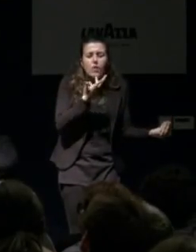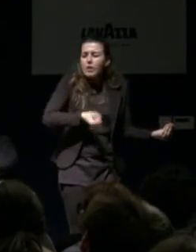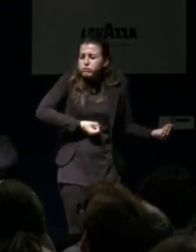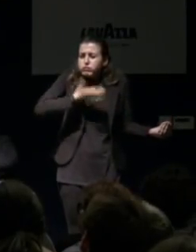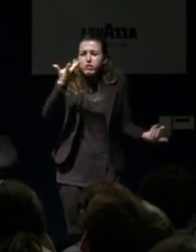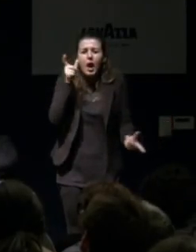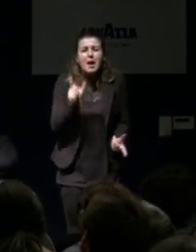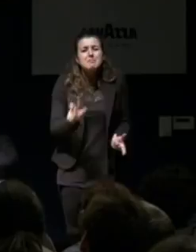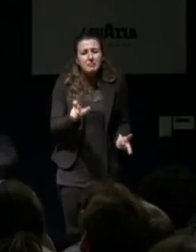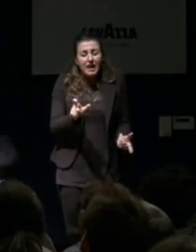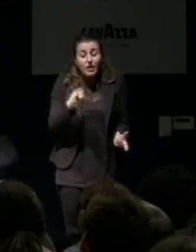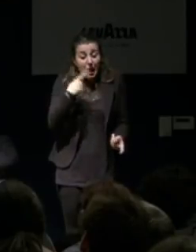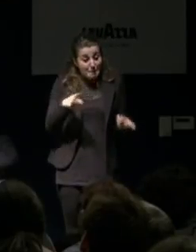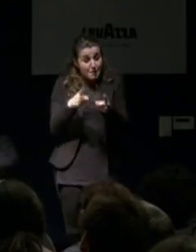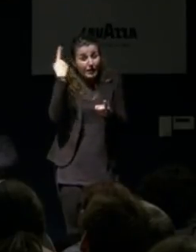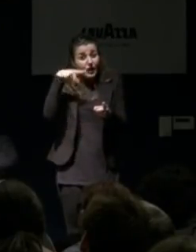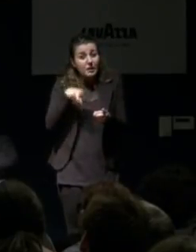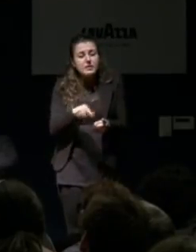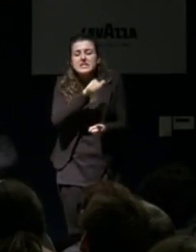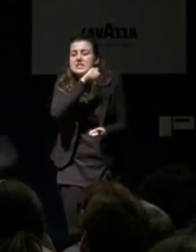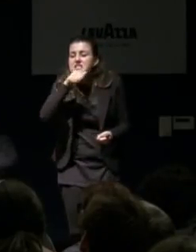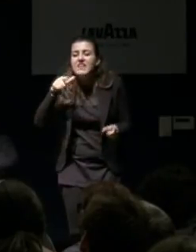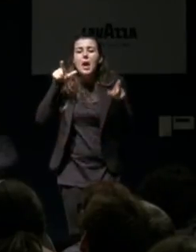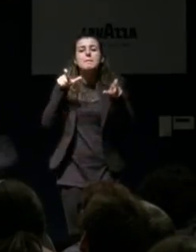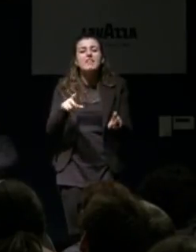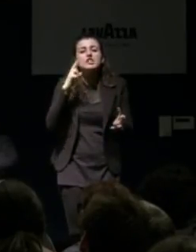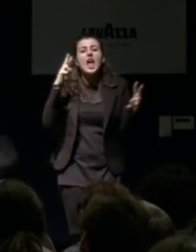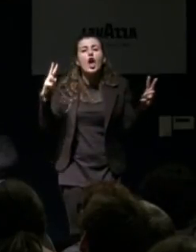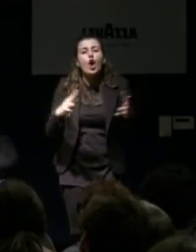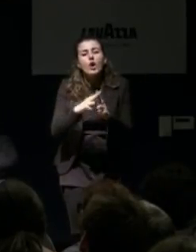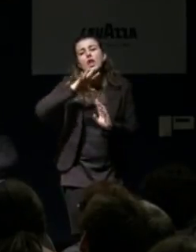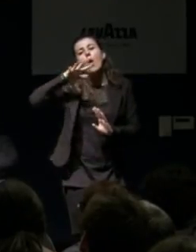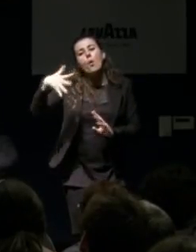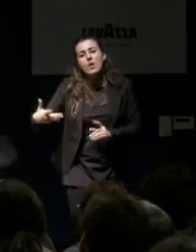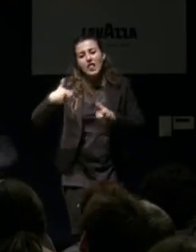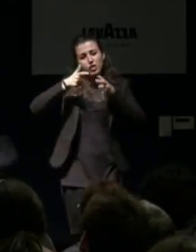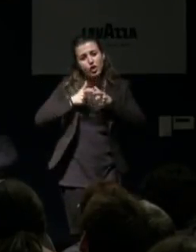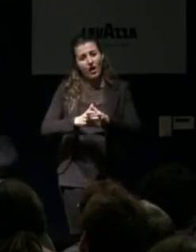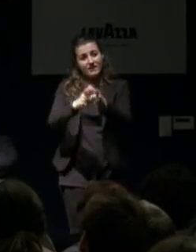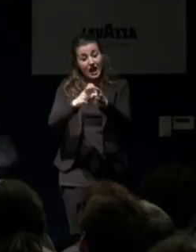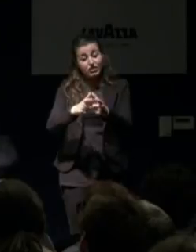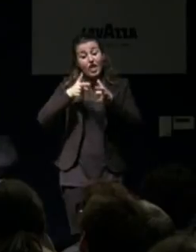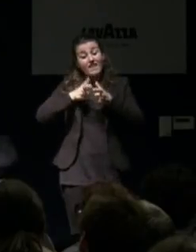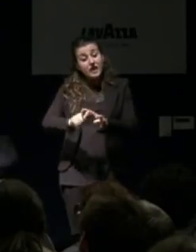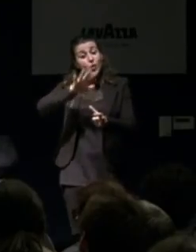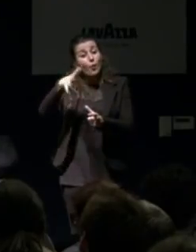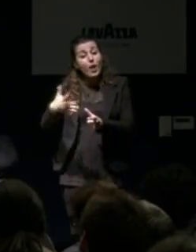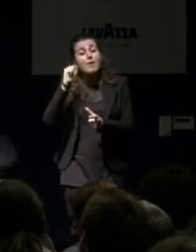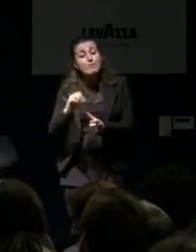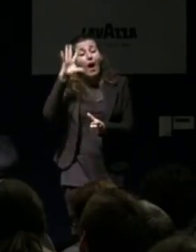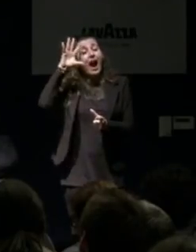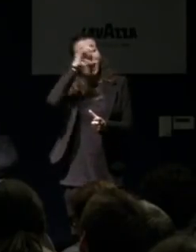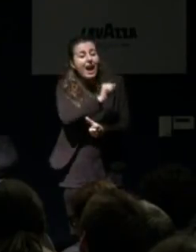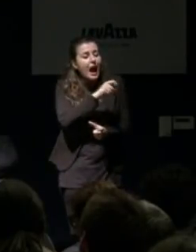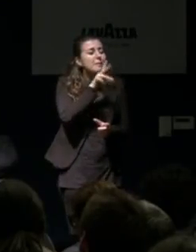allora in quei momenti hanno bisogno di incontrare un altro viaggiatore perché solo un altro viaggiatore può capire il peso delle parole che